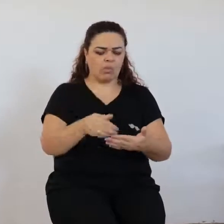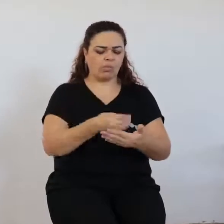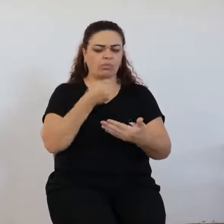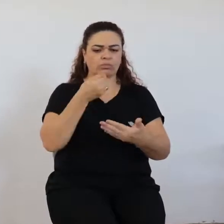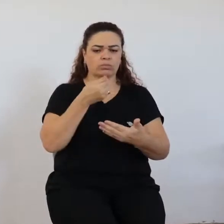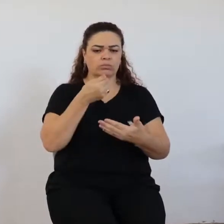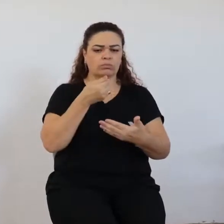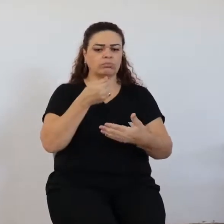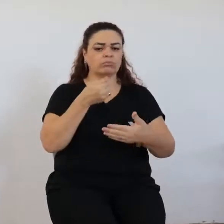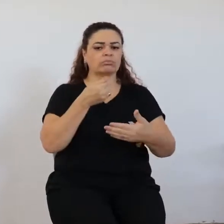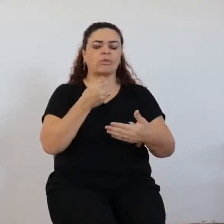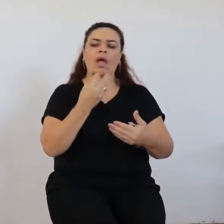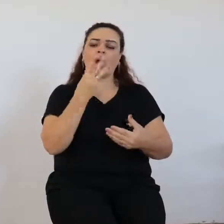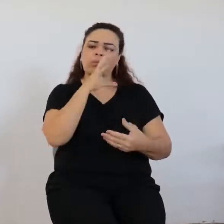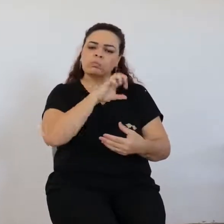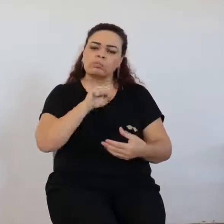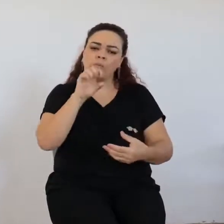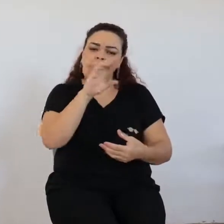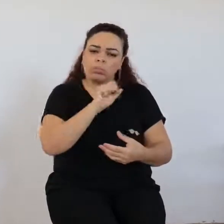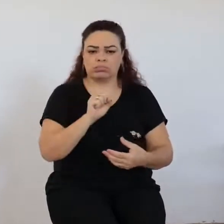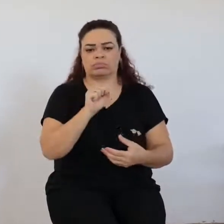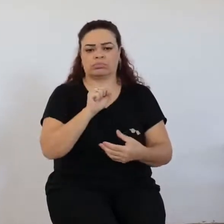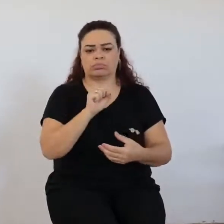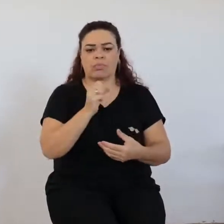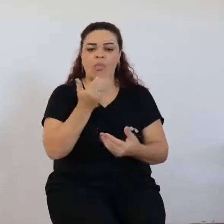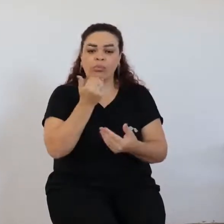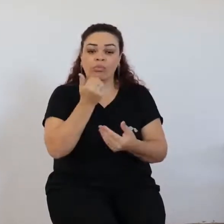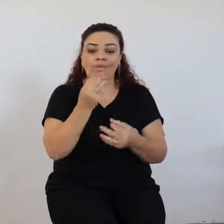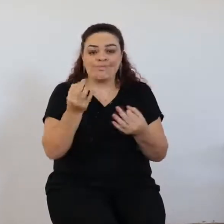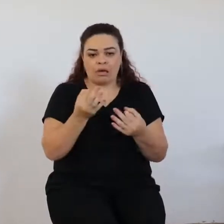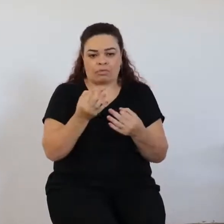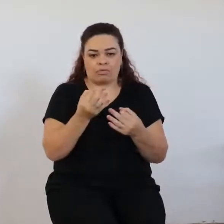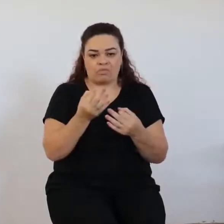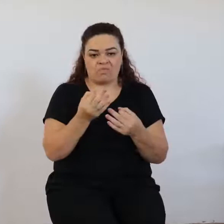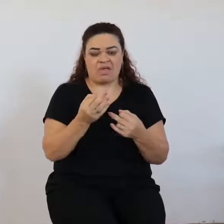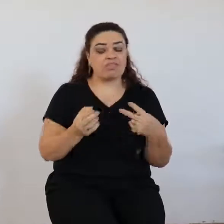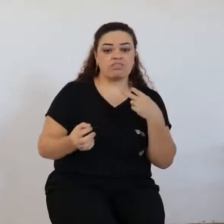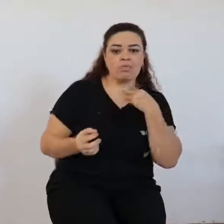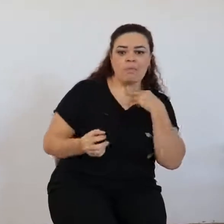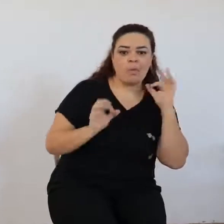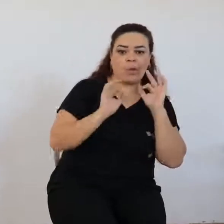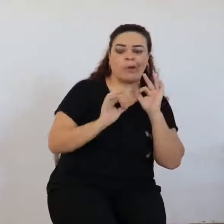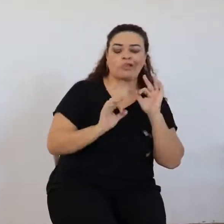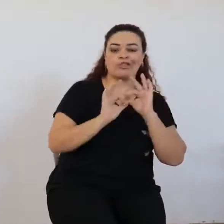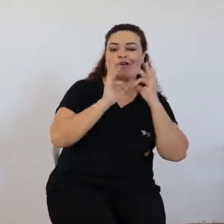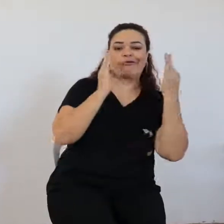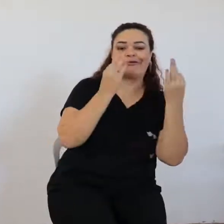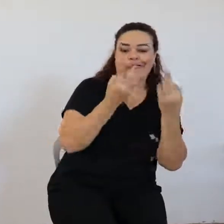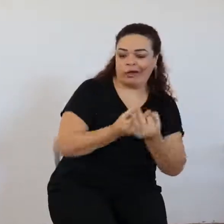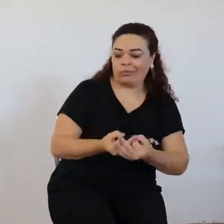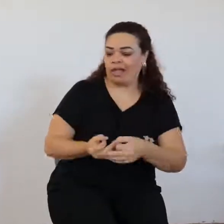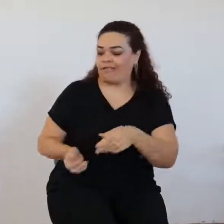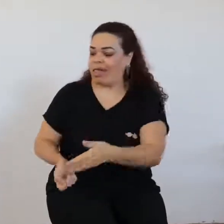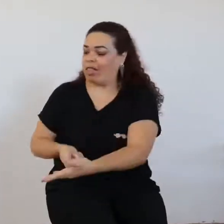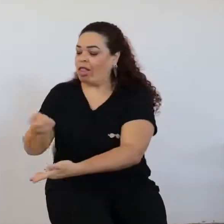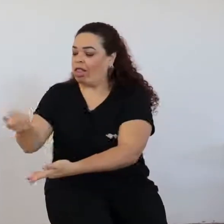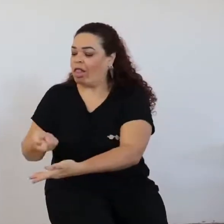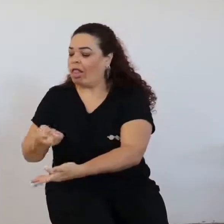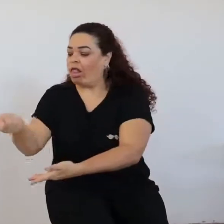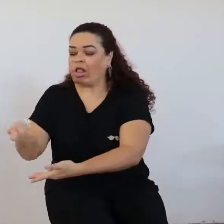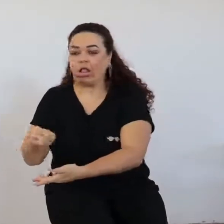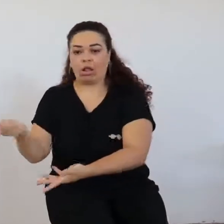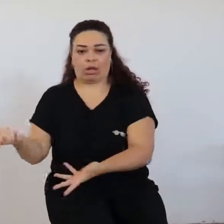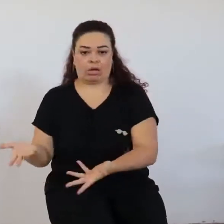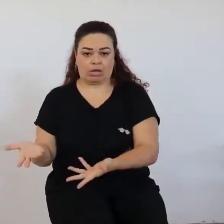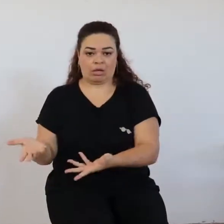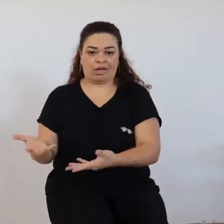Então a gente sempre orienta as famílias para não fazer pela criança. O máximo que a gente pode fazer, quando a criança tem